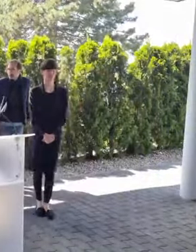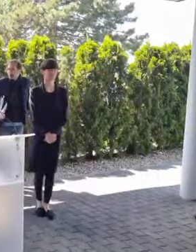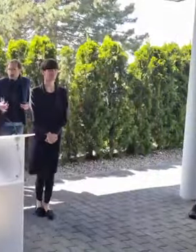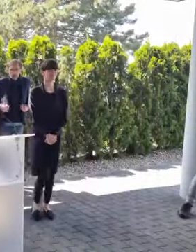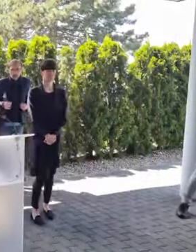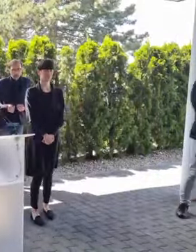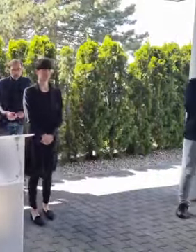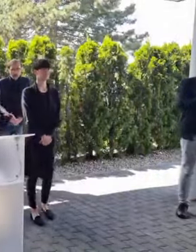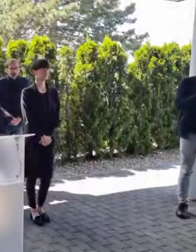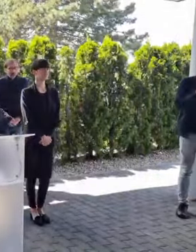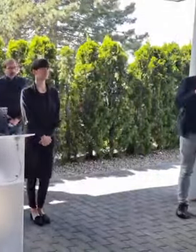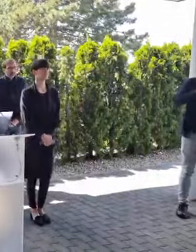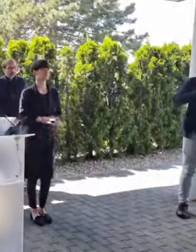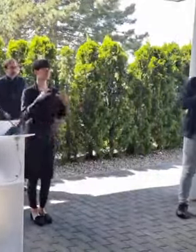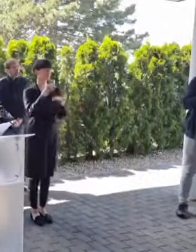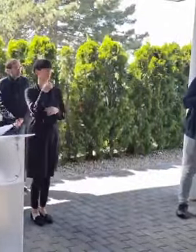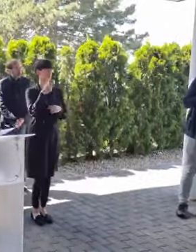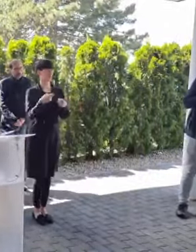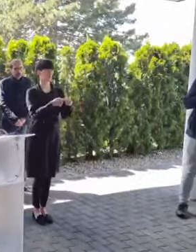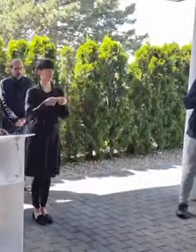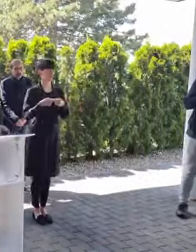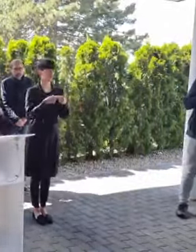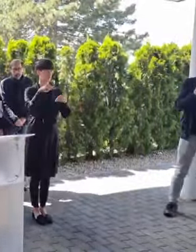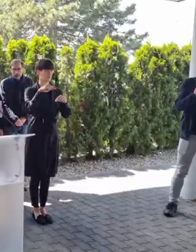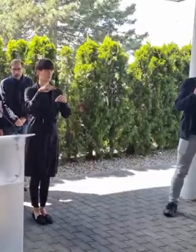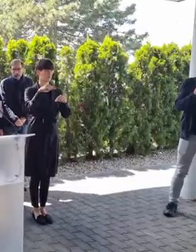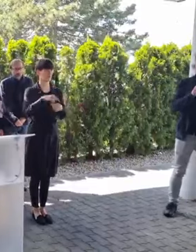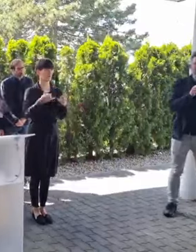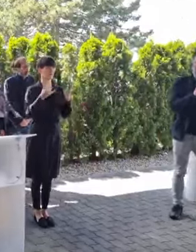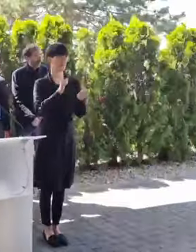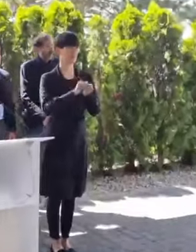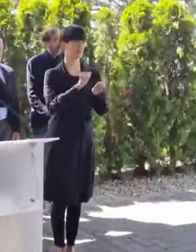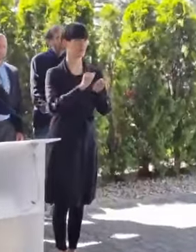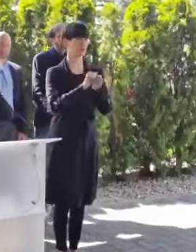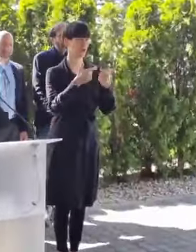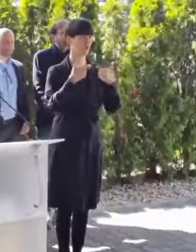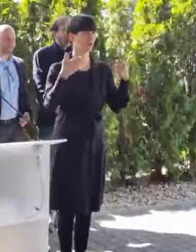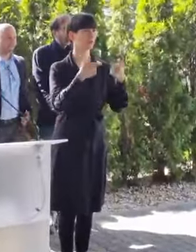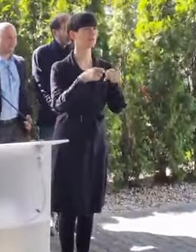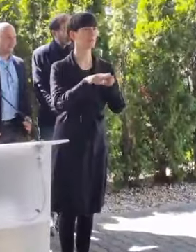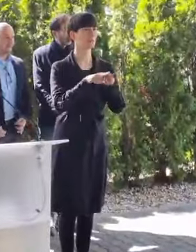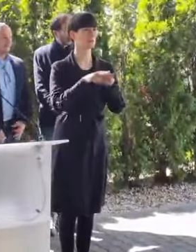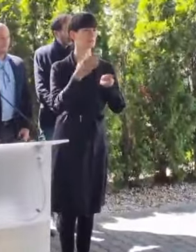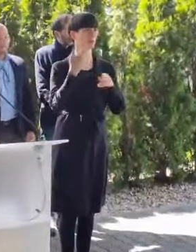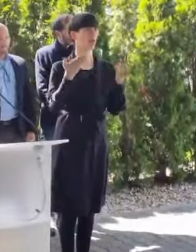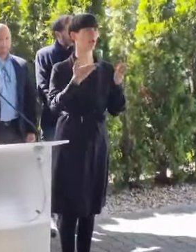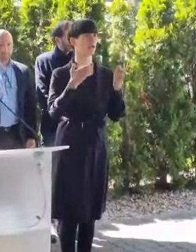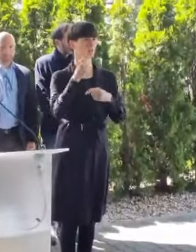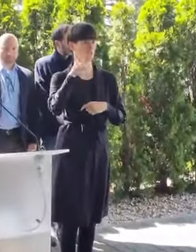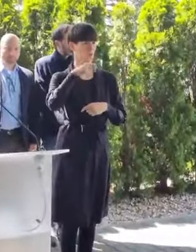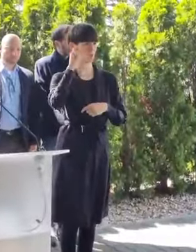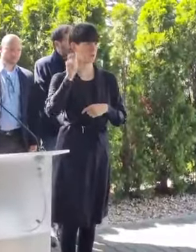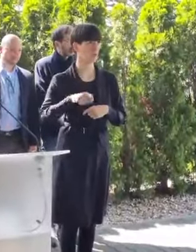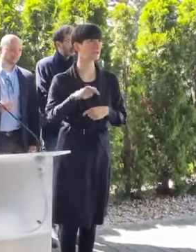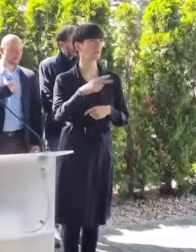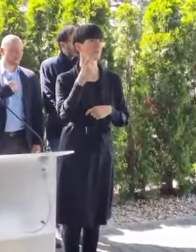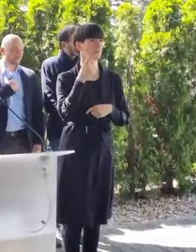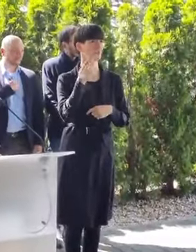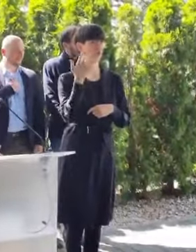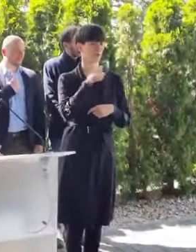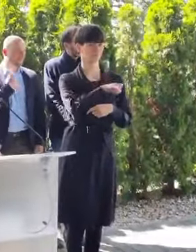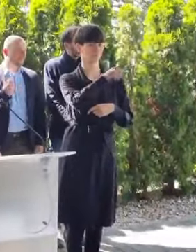Dobrý deň. Dobrý deň, kolegovia, kolegyne. Vítajte na briefingu pani prezidentky po návrate z cesty na Ukrajinu. Ako viete, v piatok tam